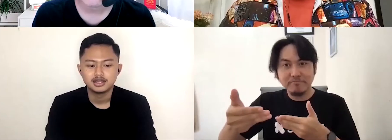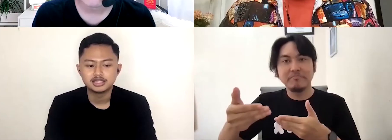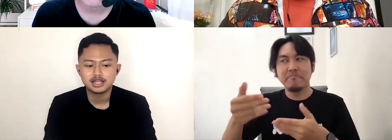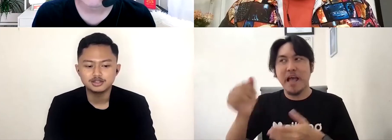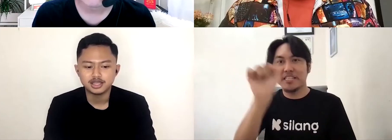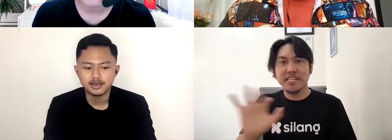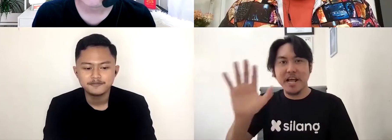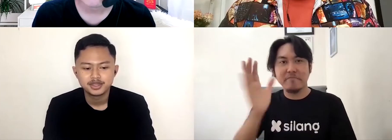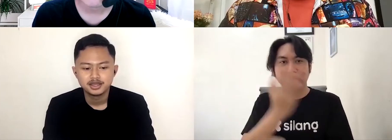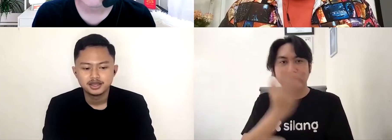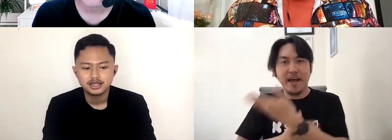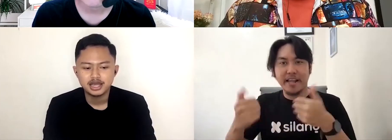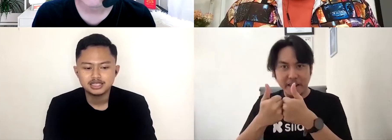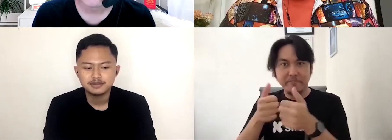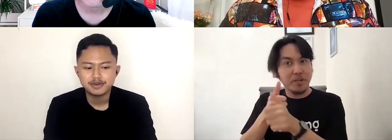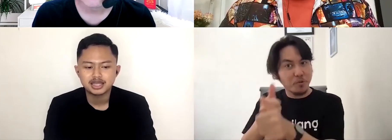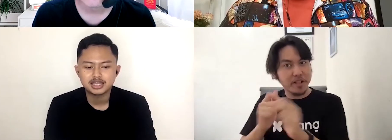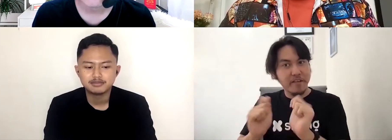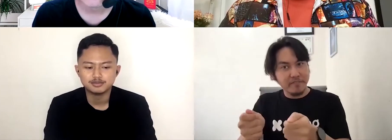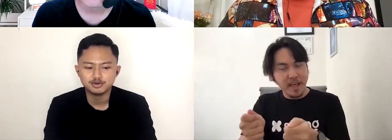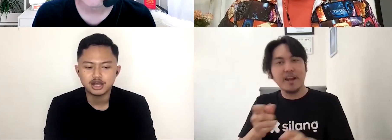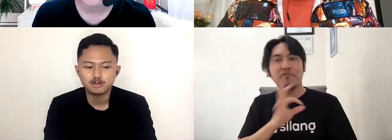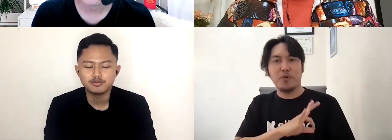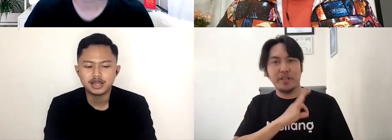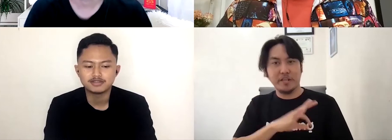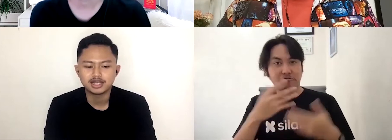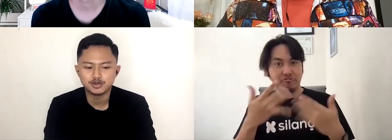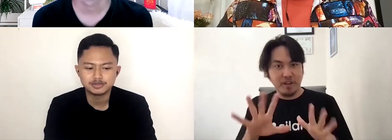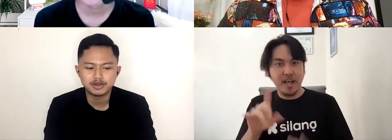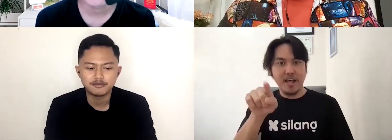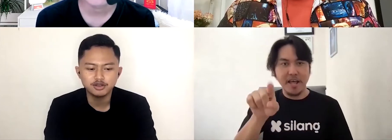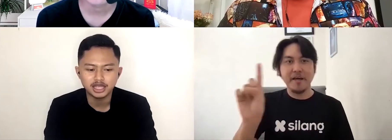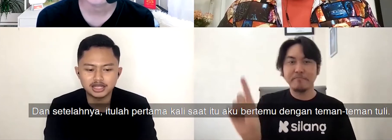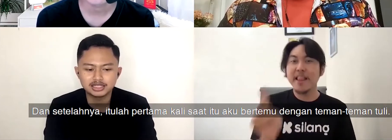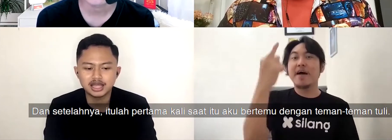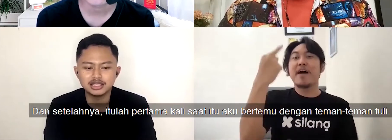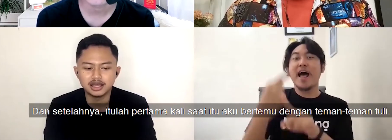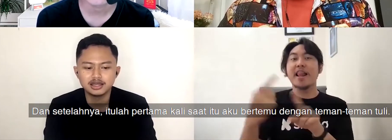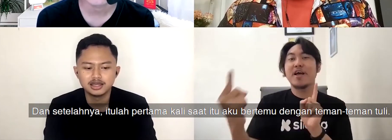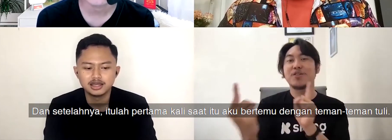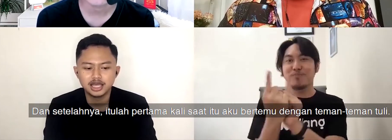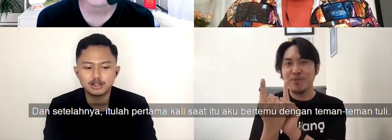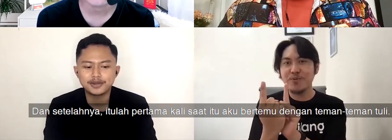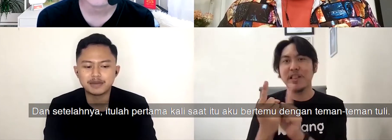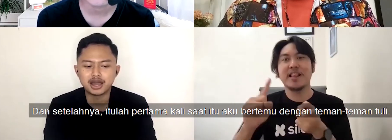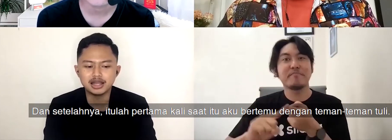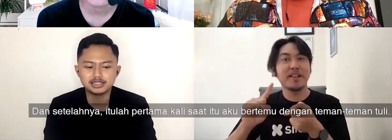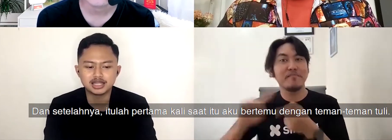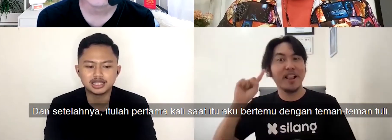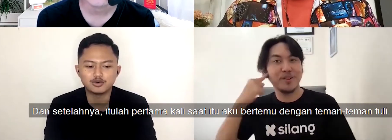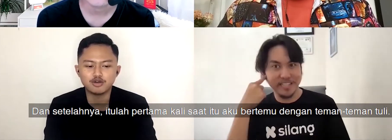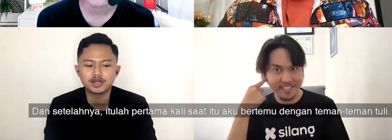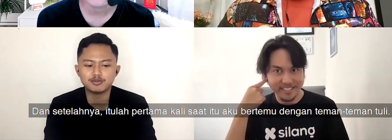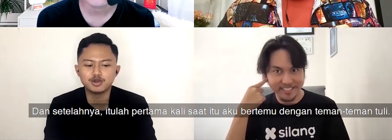dan selanjutnya ya asianparagames tersebut Aku mendaftar juga sebagai volume setelahnya itulah pertama